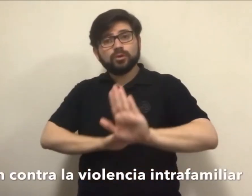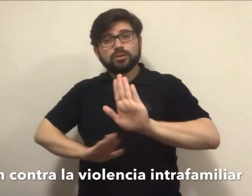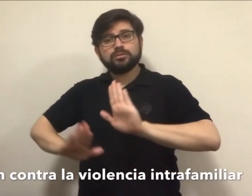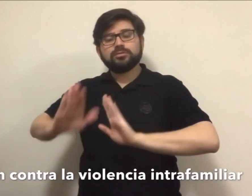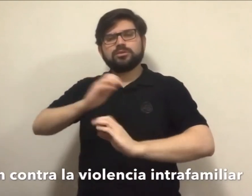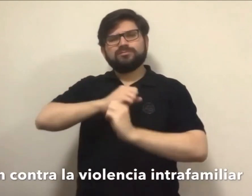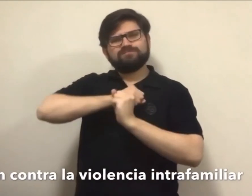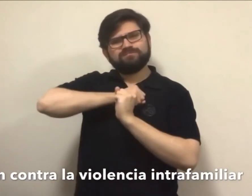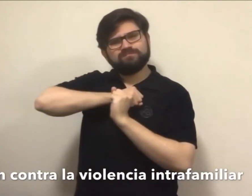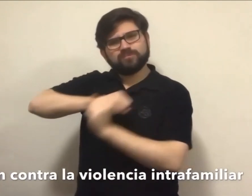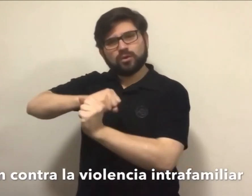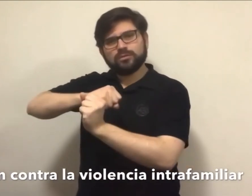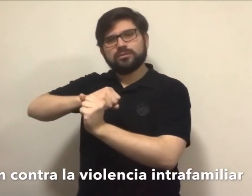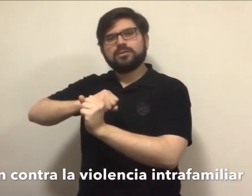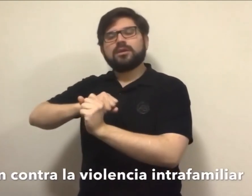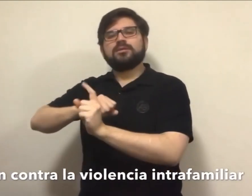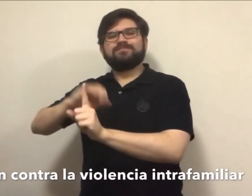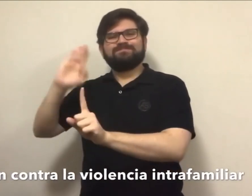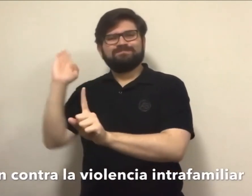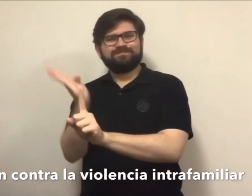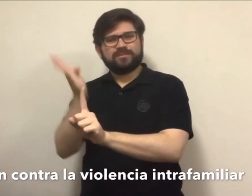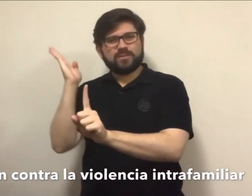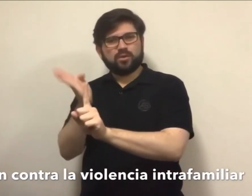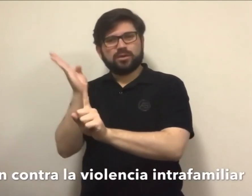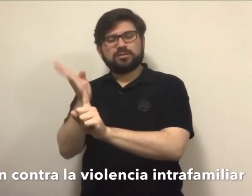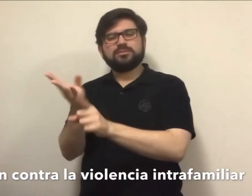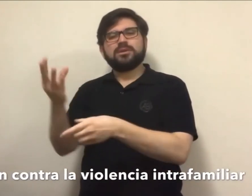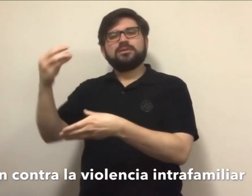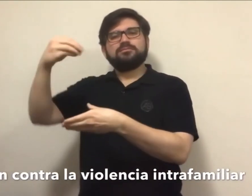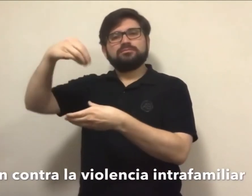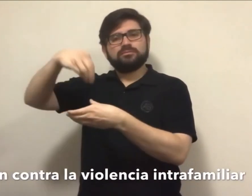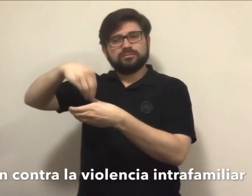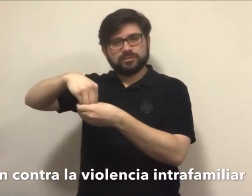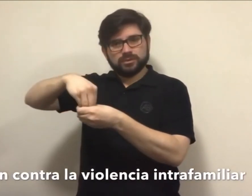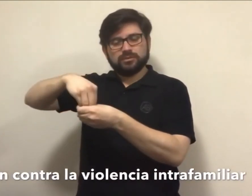Protección contra la violencia intrafamiliar.